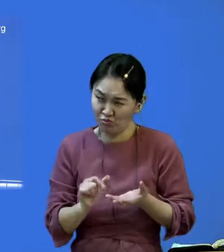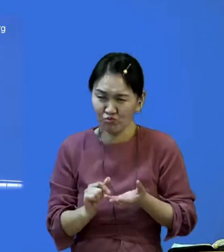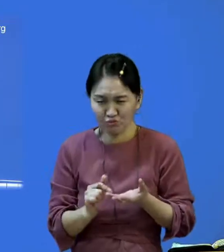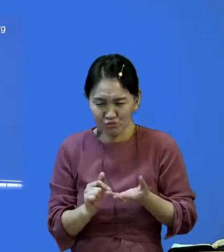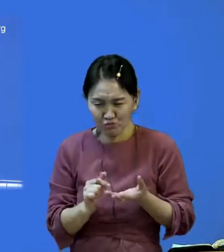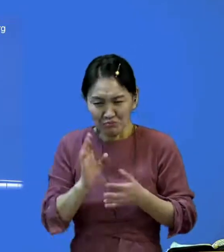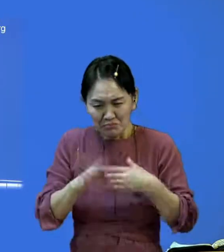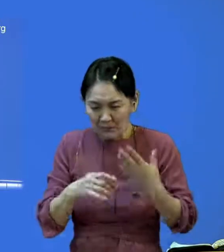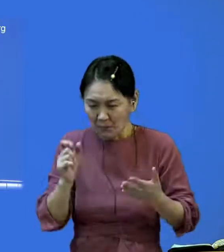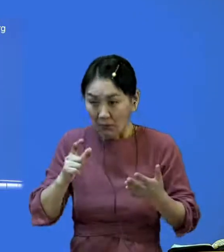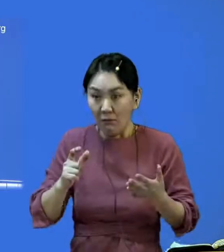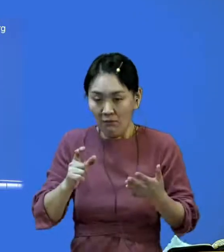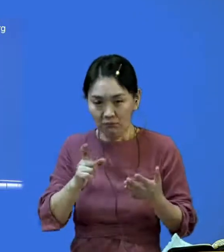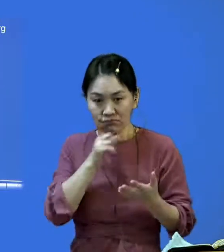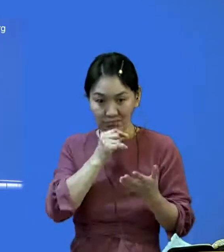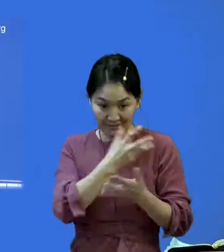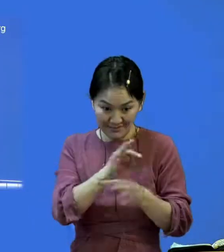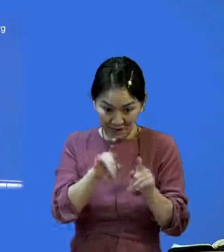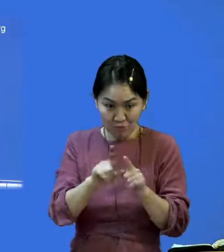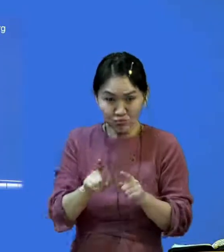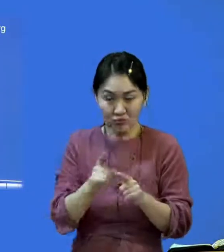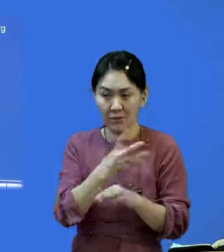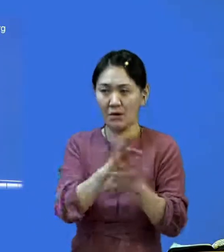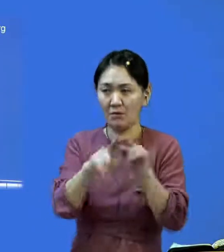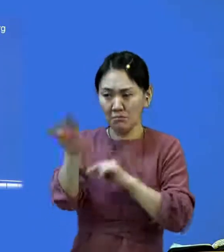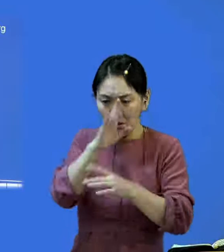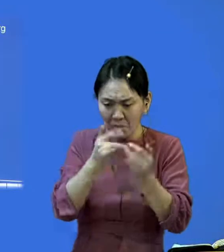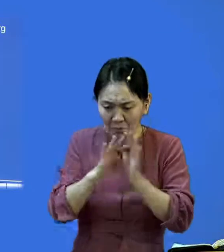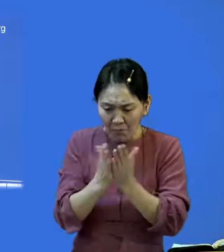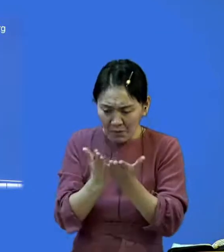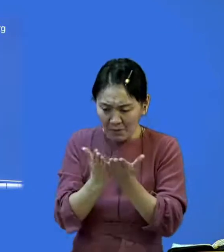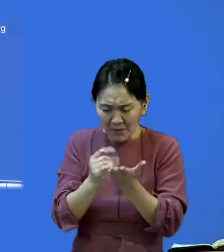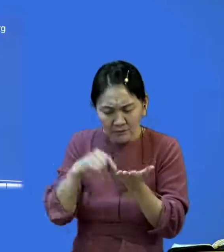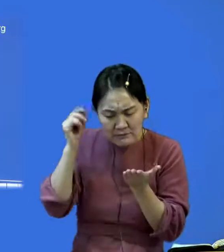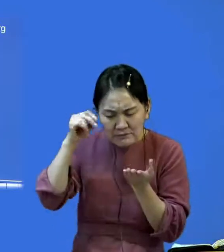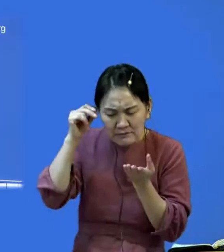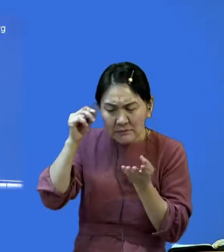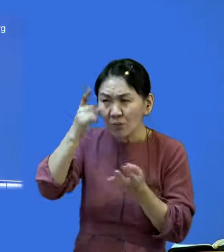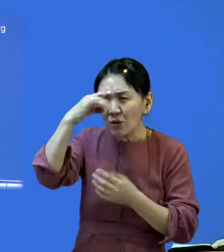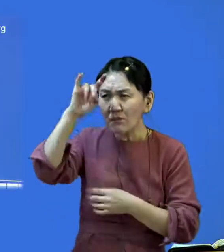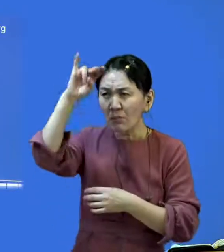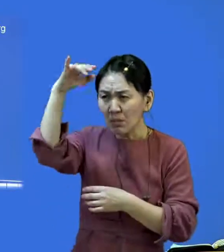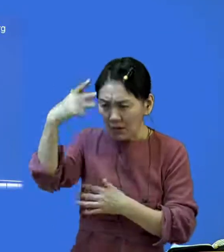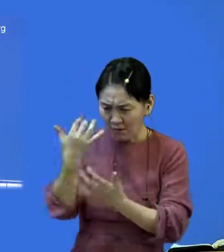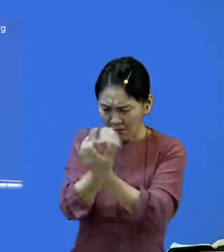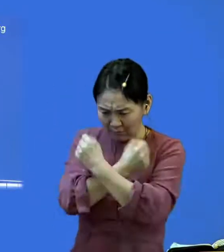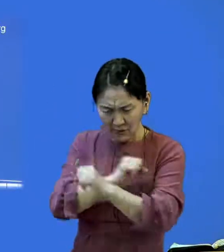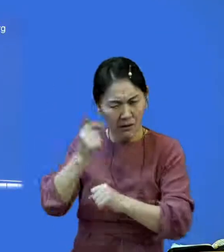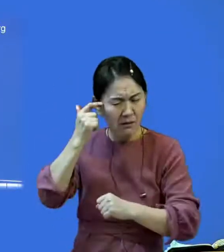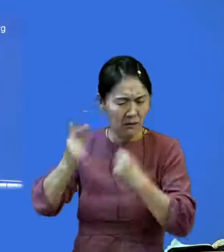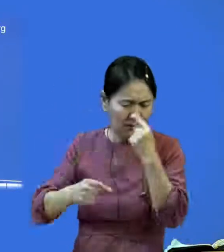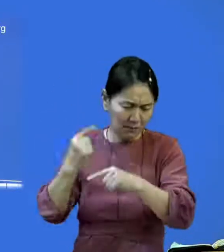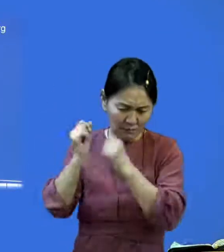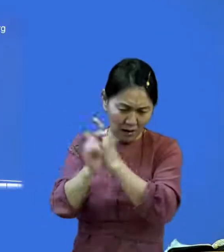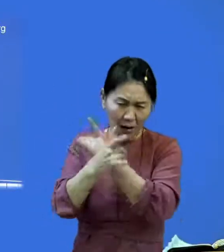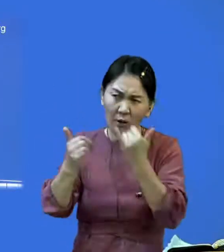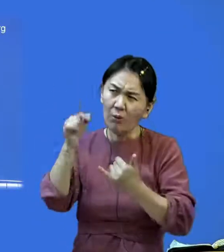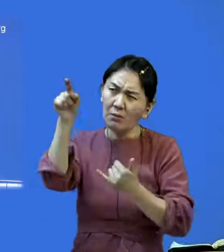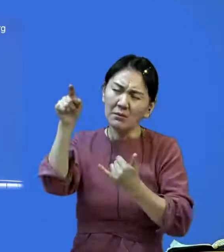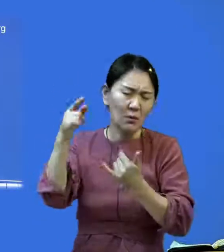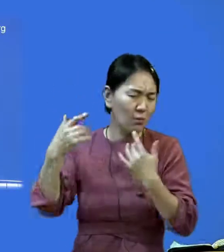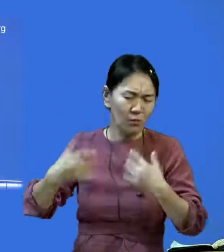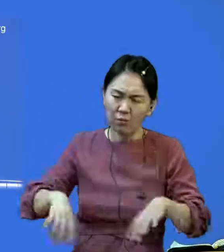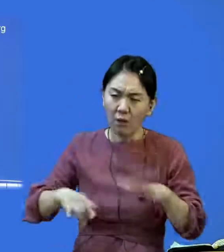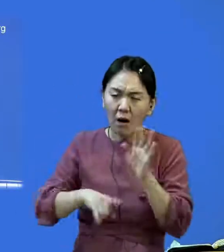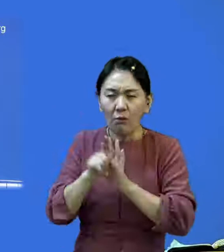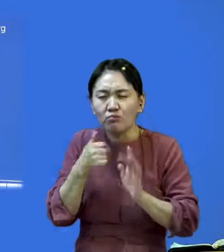Бид өхөн Библийг сурж байх явцад Бурхны бид өхөнд өгсөн нэгүсэл болон энэ аврал ямар агуу нэгүс